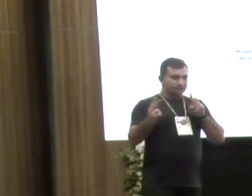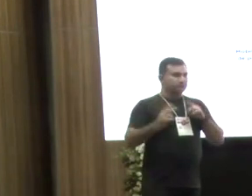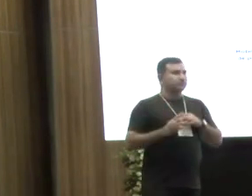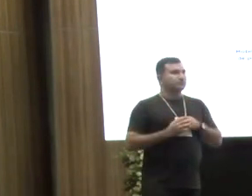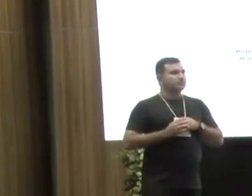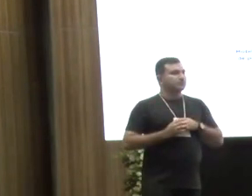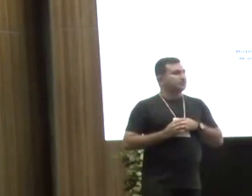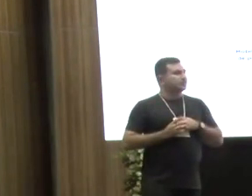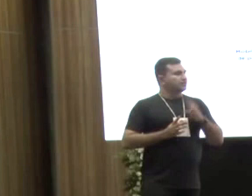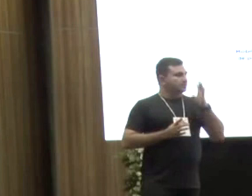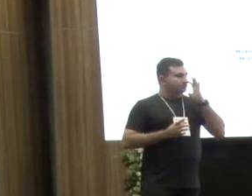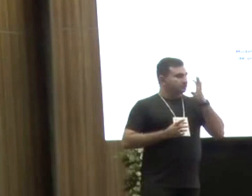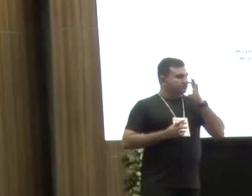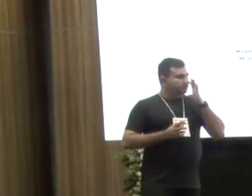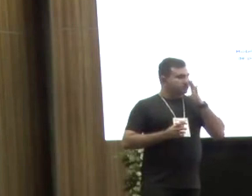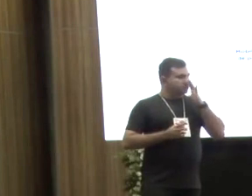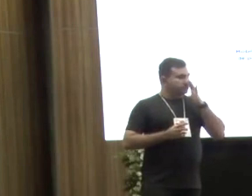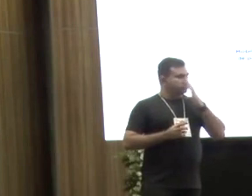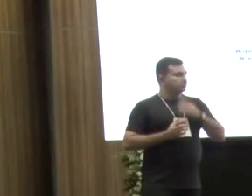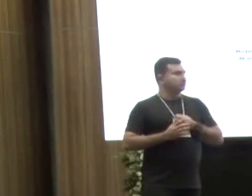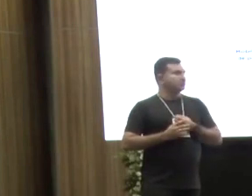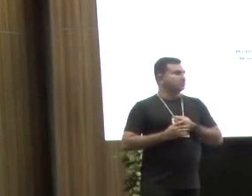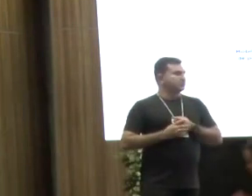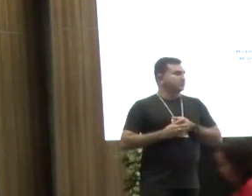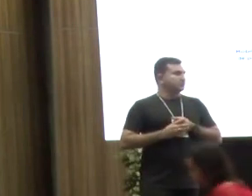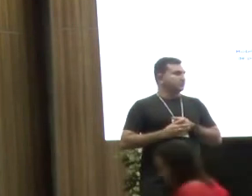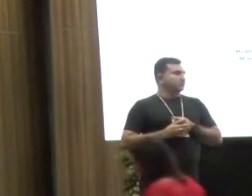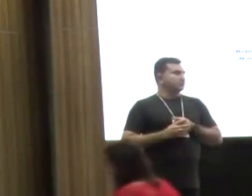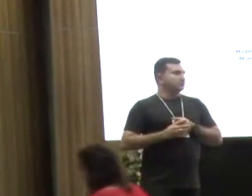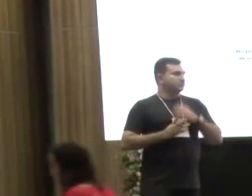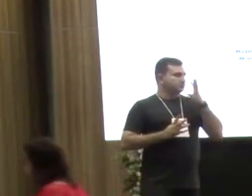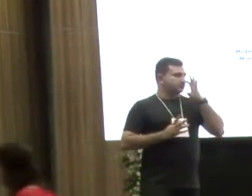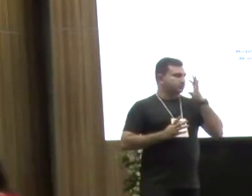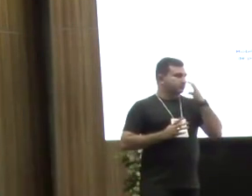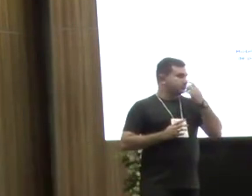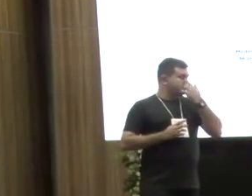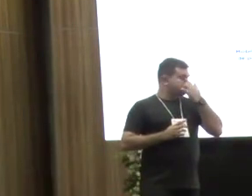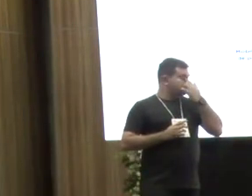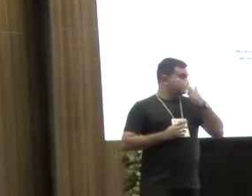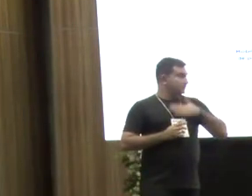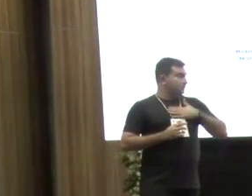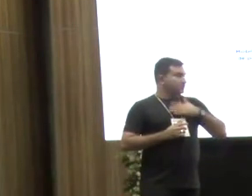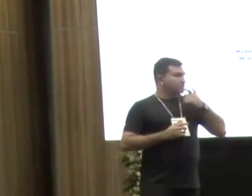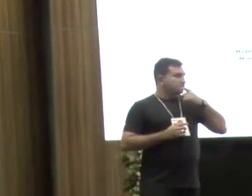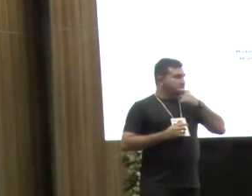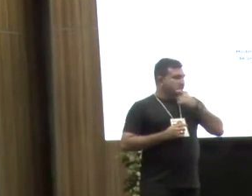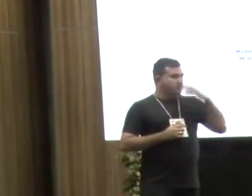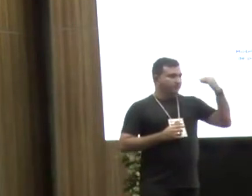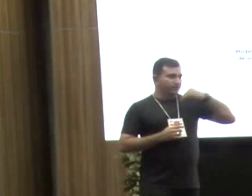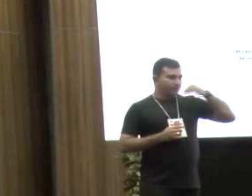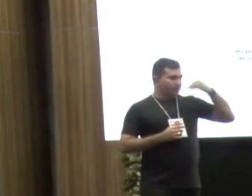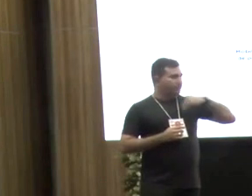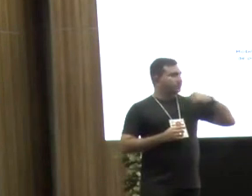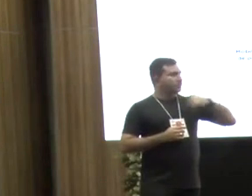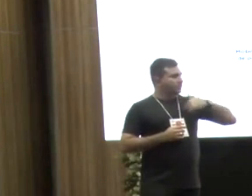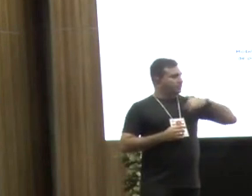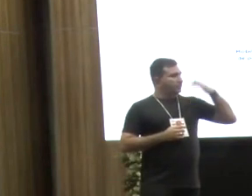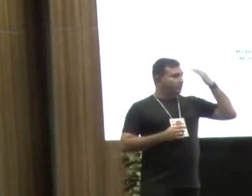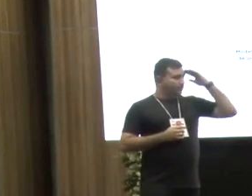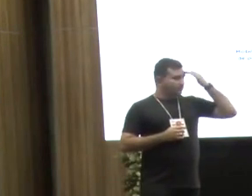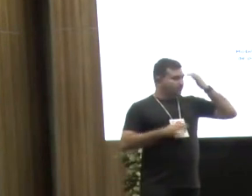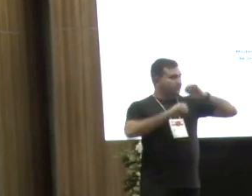vem, eu assisti online. E mesmo com meu inglês muito fraco, eu